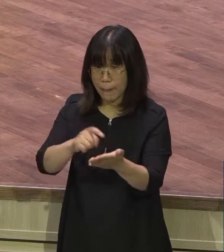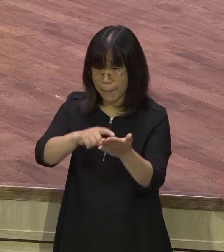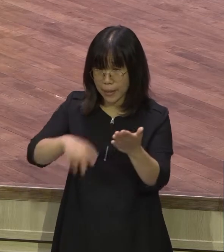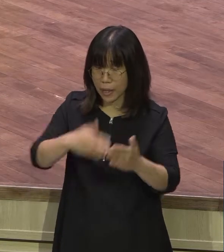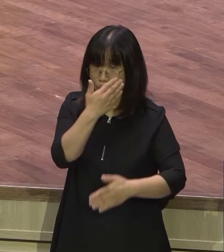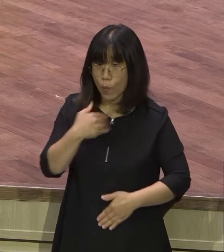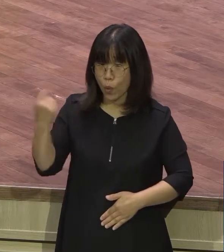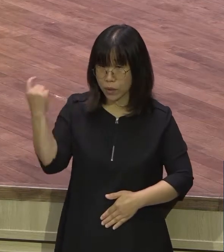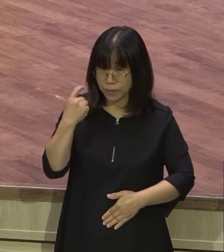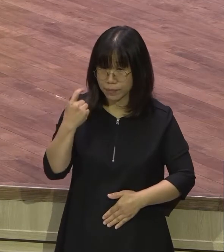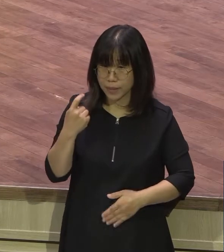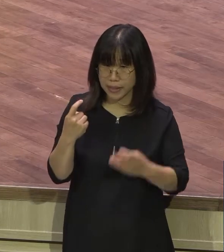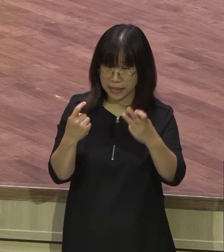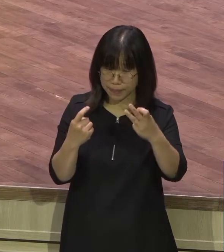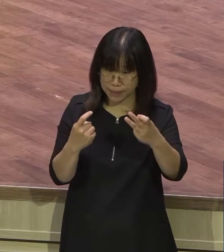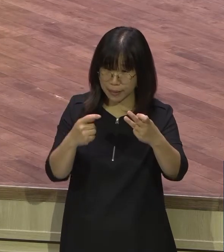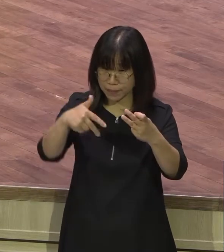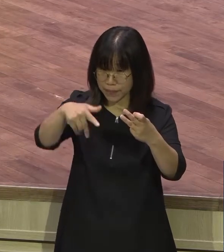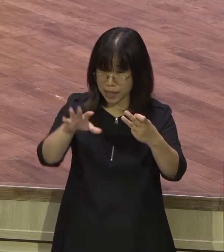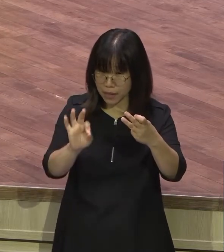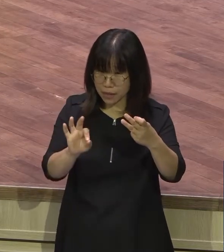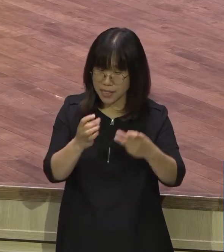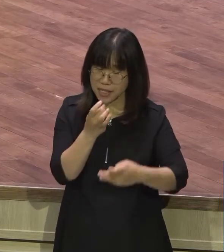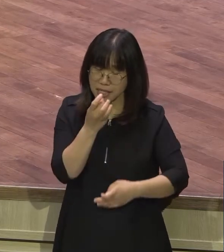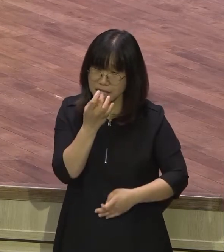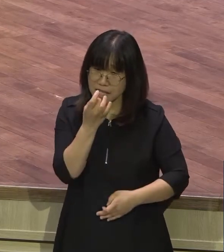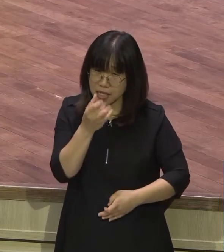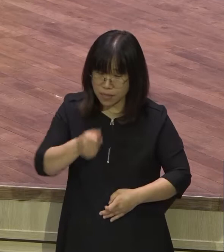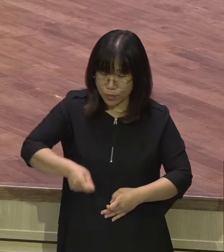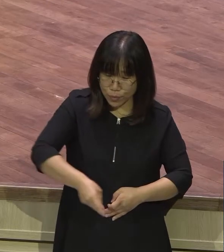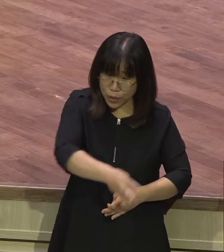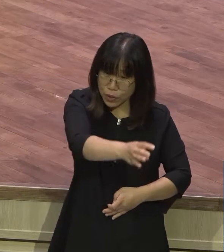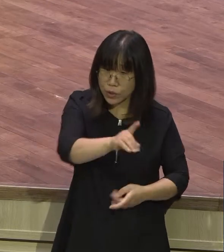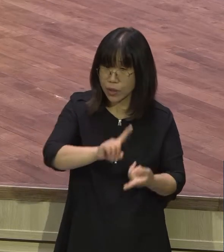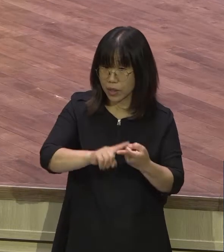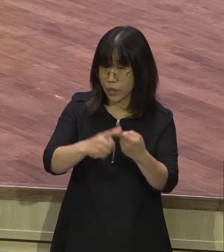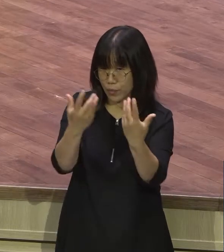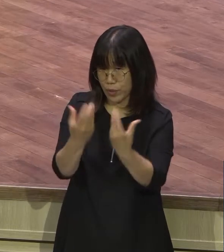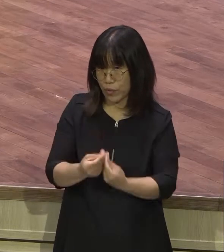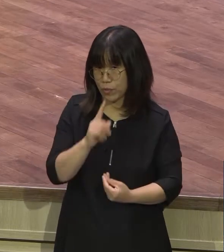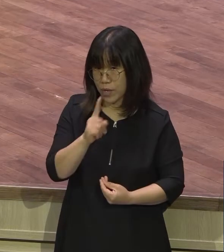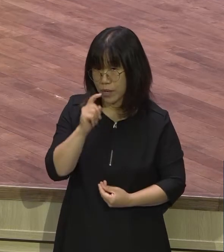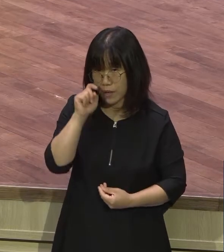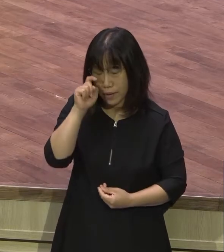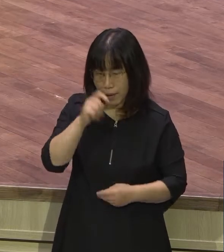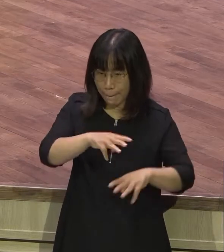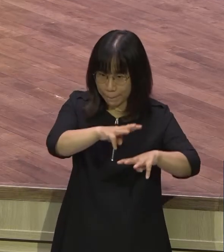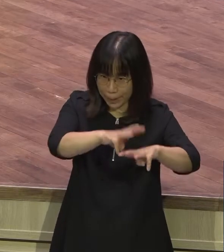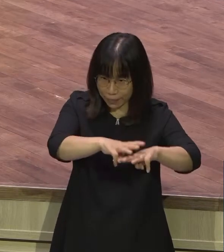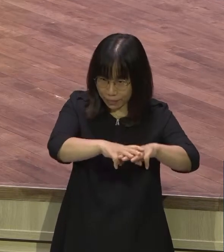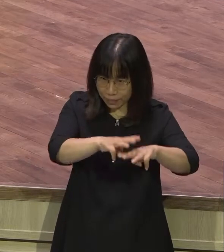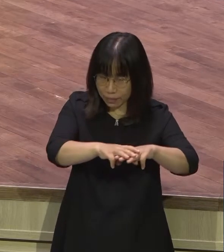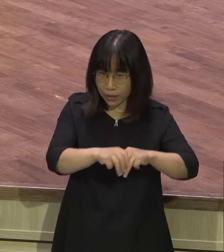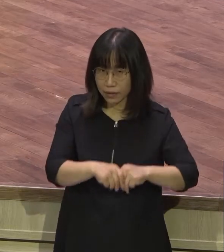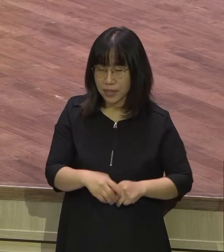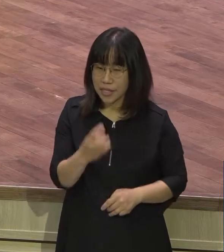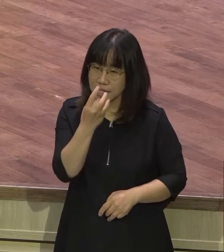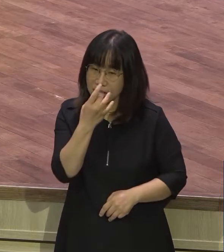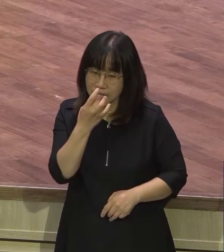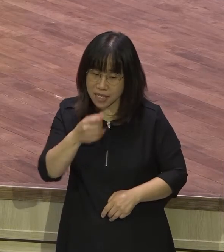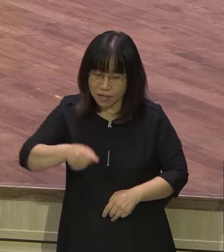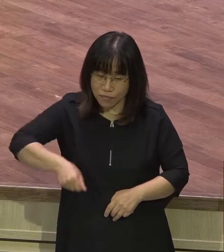네 가지 땅이 떨어진 시 비유를 말씀하면서 강조했잖아요. 밭에 밭에 씨가